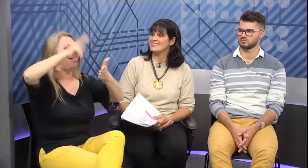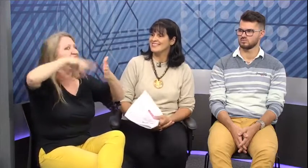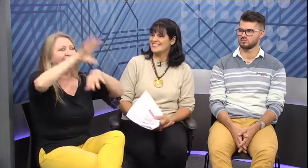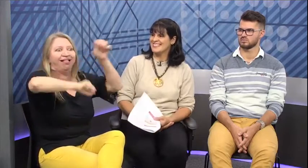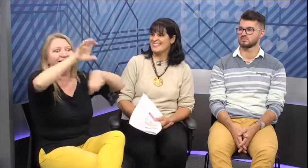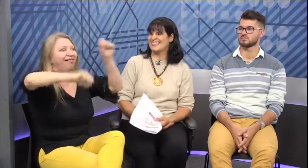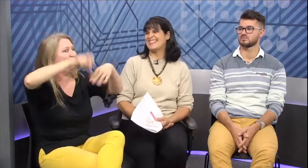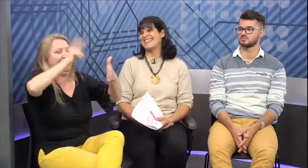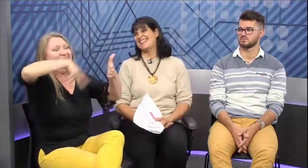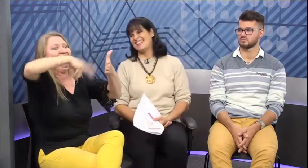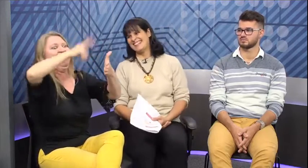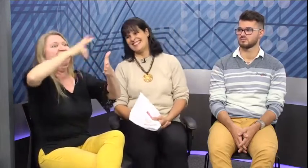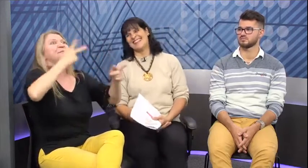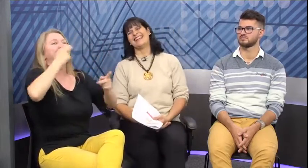fiquei louca, né? Para ler